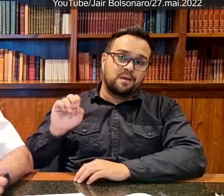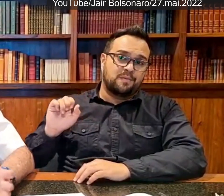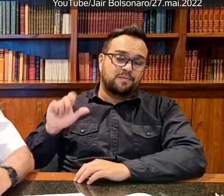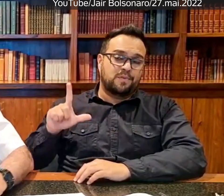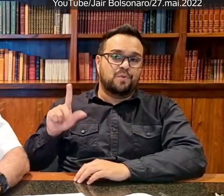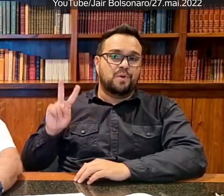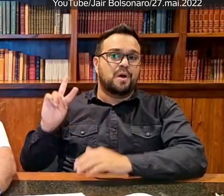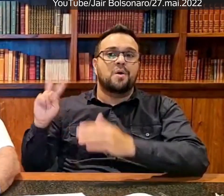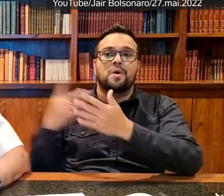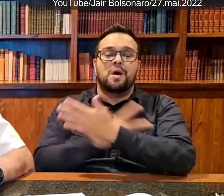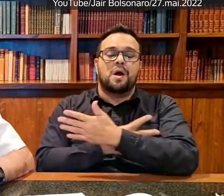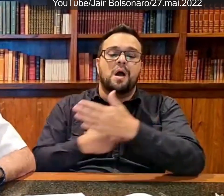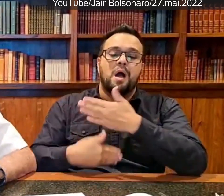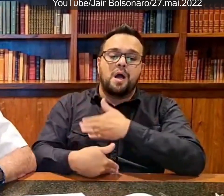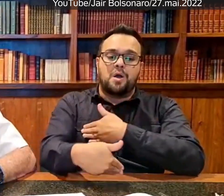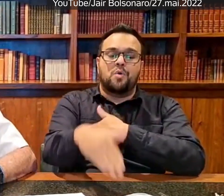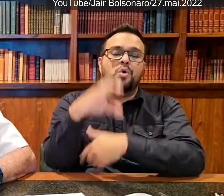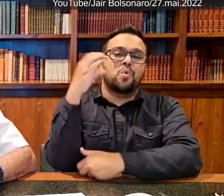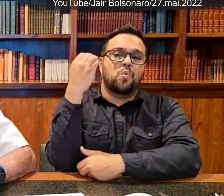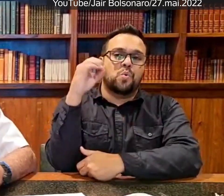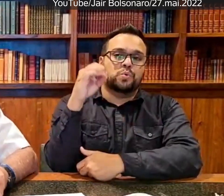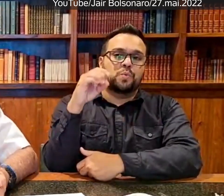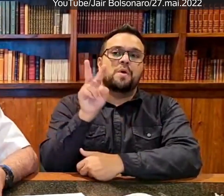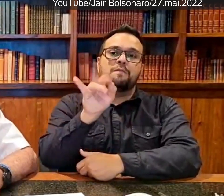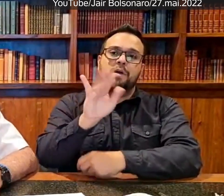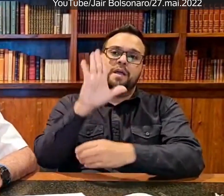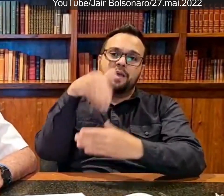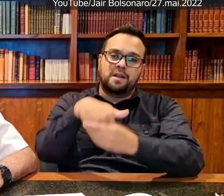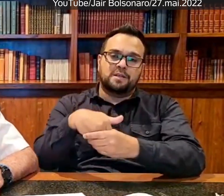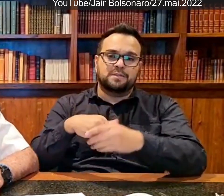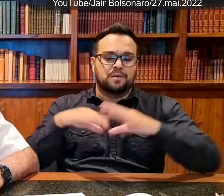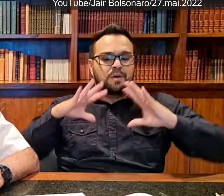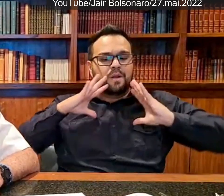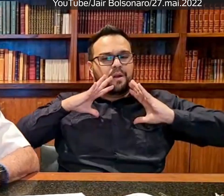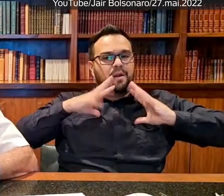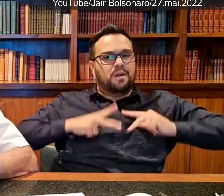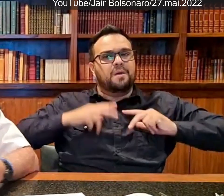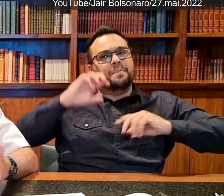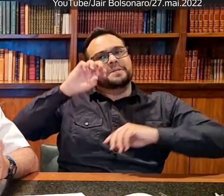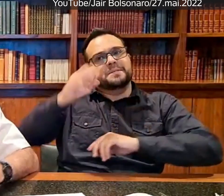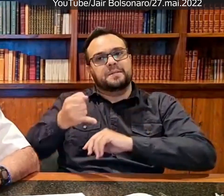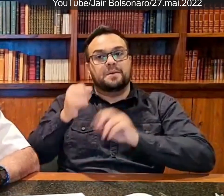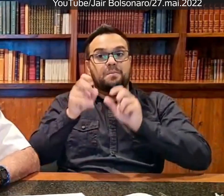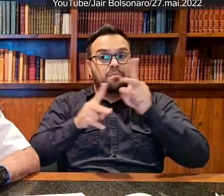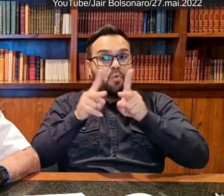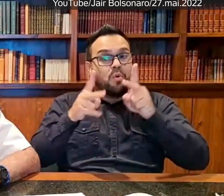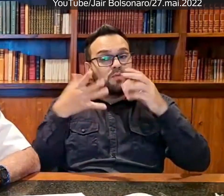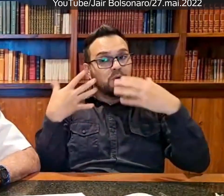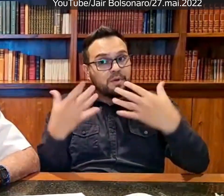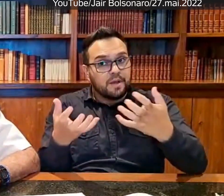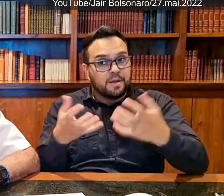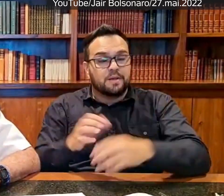Vamos ter eleições no corrente ano. E vamos ter eleições limpas. É o que o povo quer.